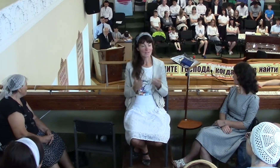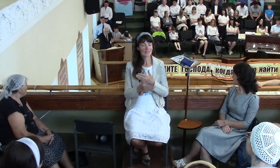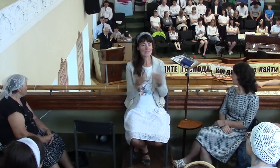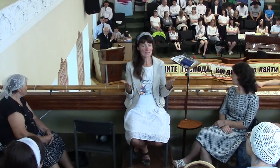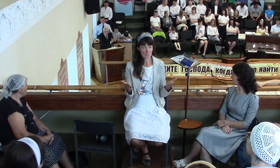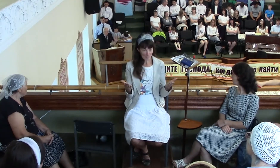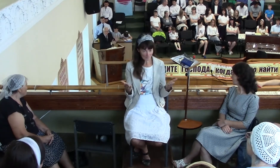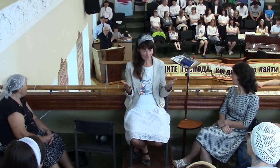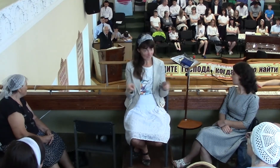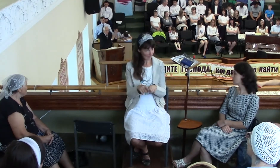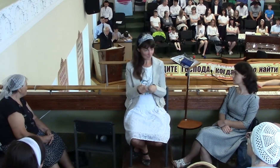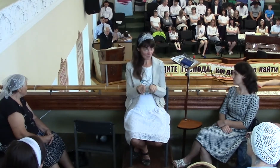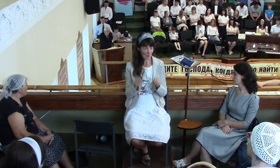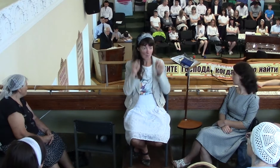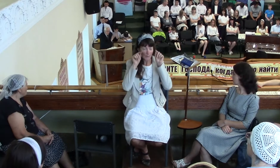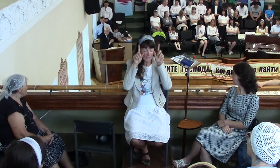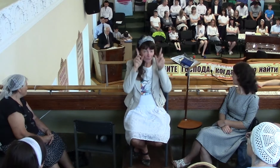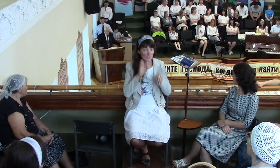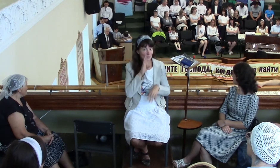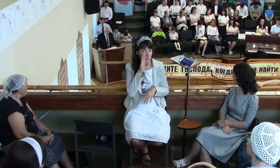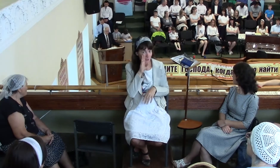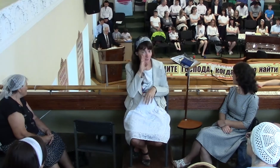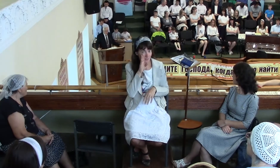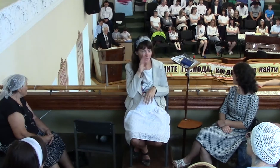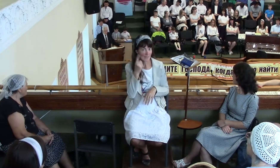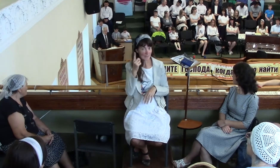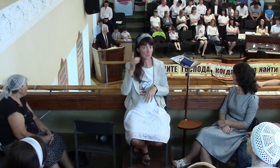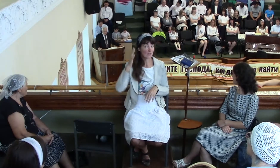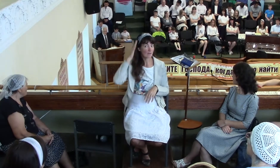сердцем, всей душой, всем разумением, мы там.